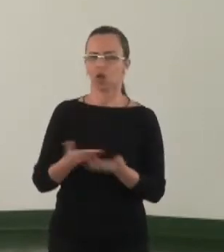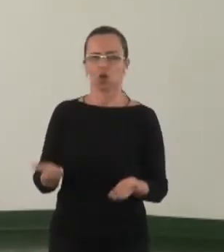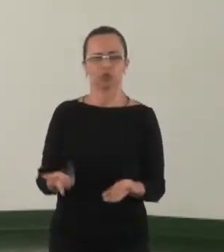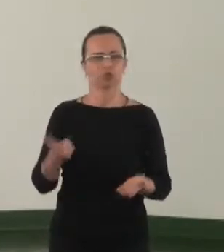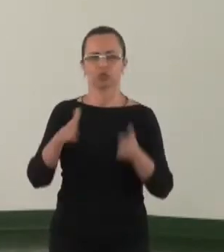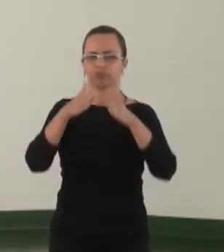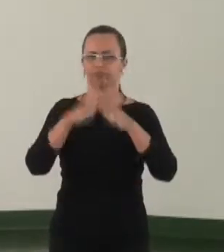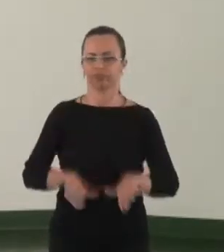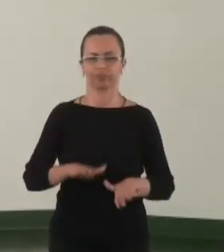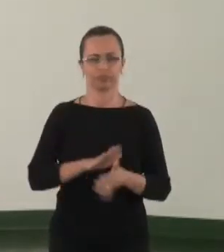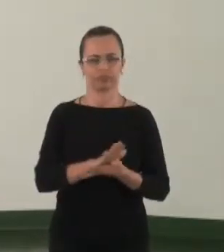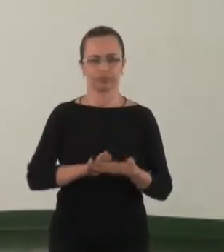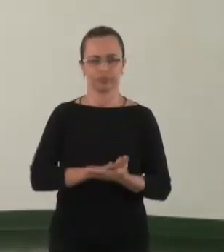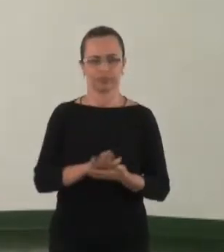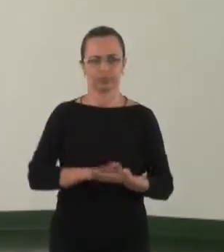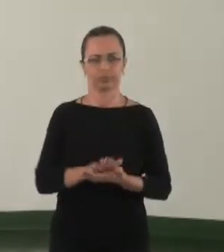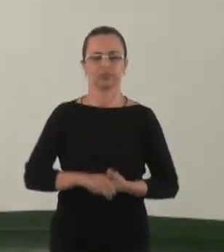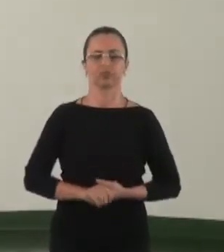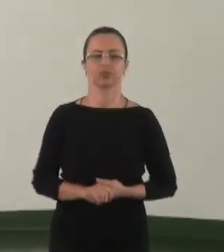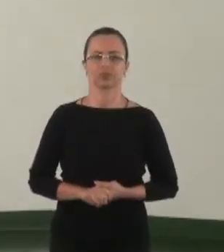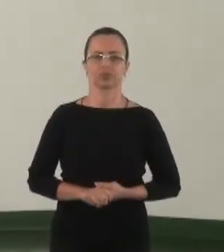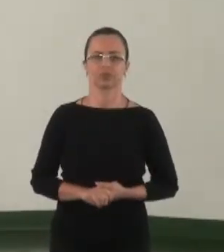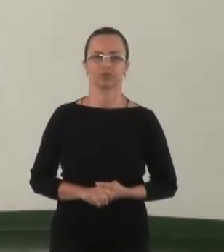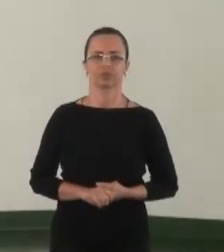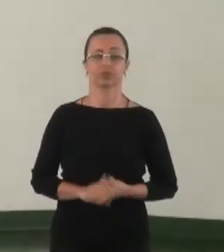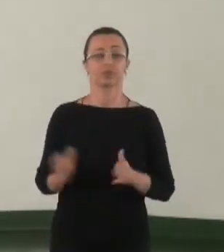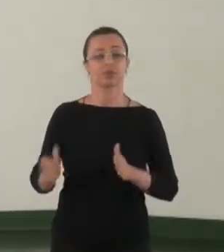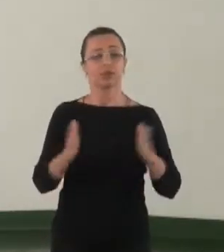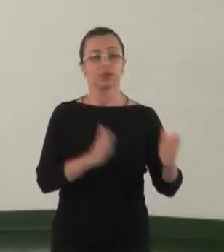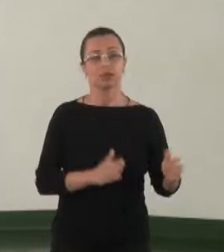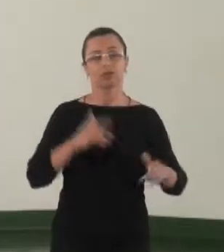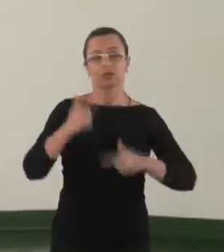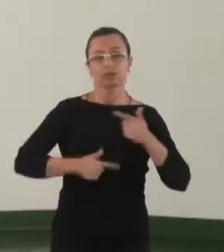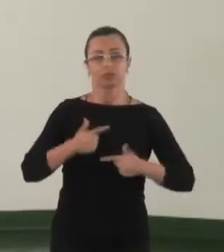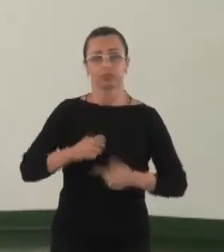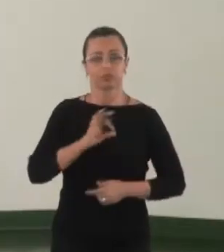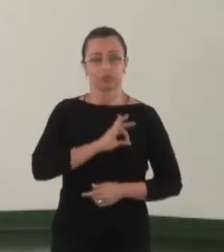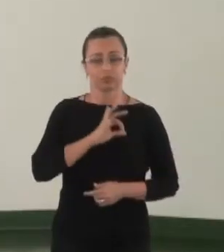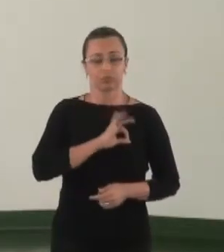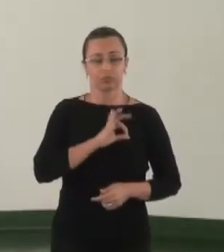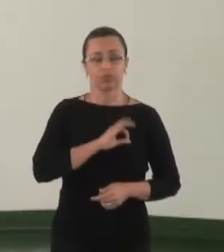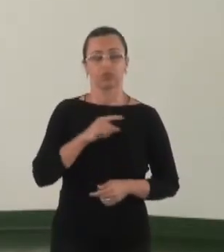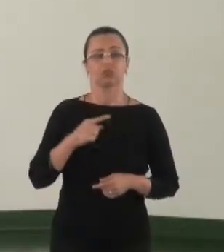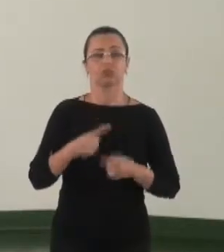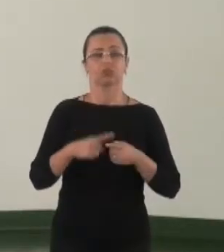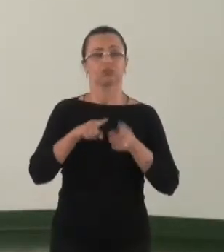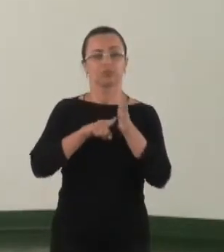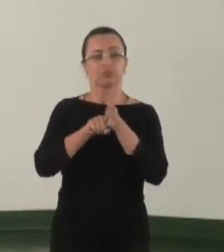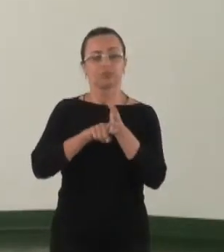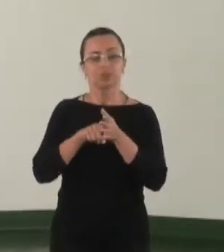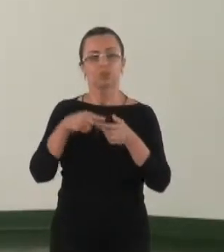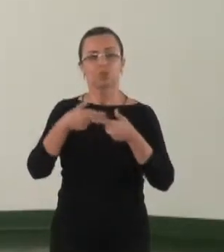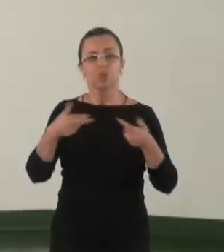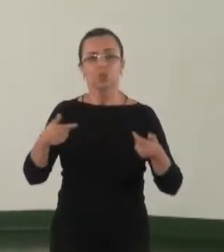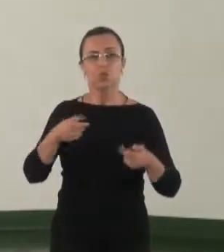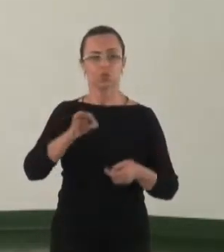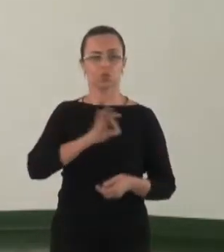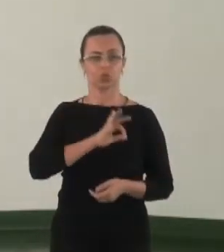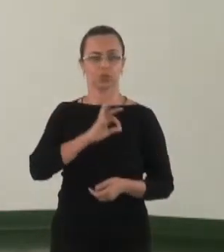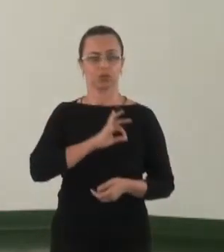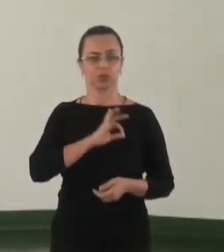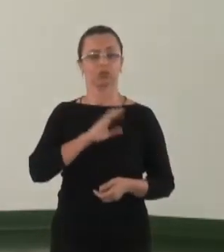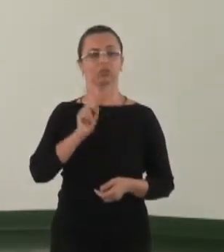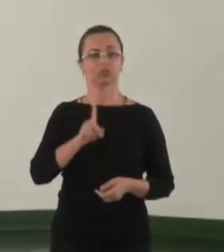danos. Atuação policial, atuação no trâmite dos inquéritos policiais, pois tem muitos